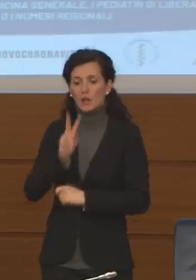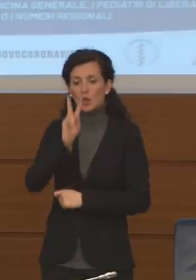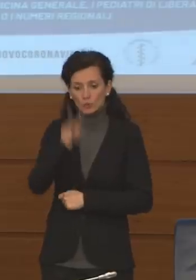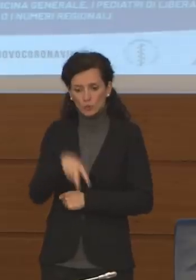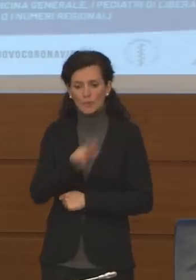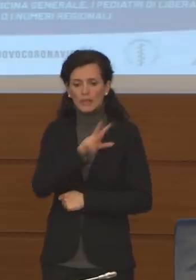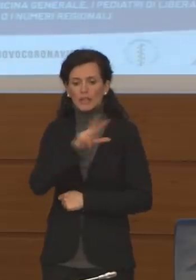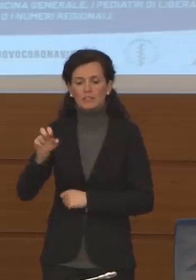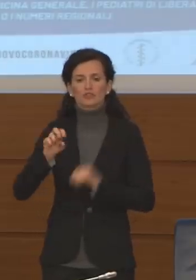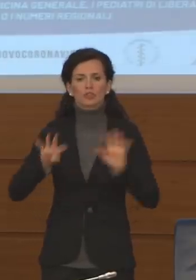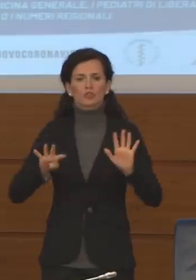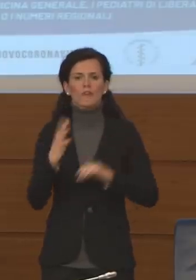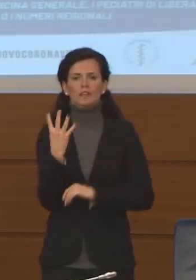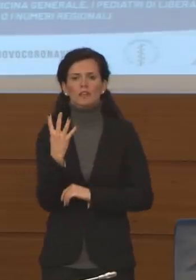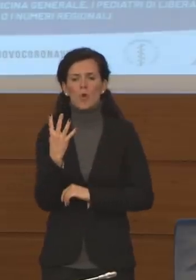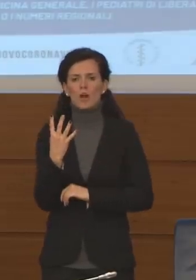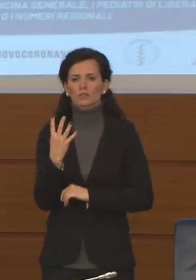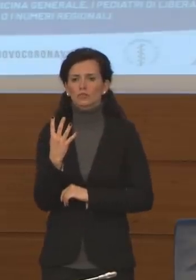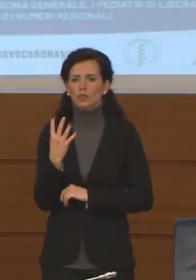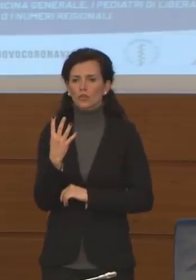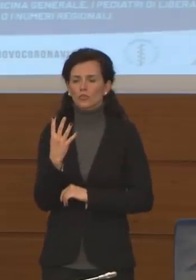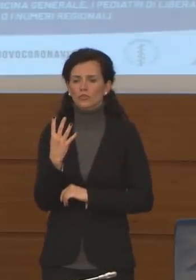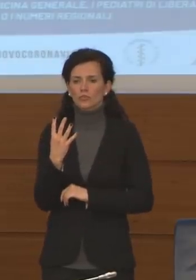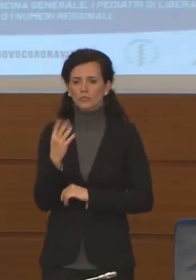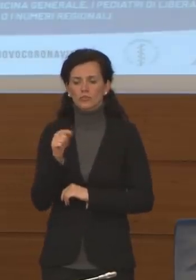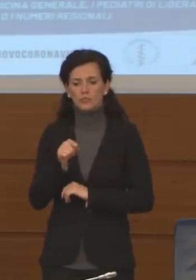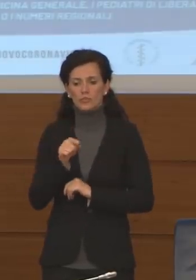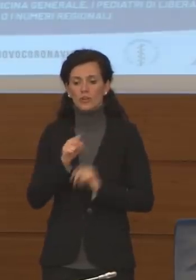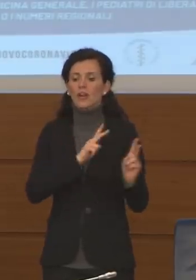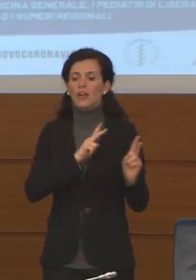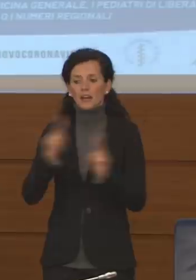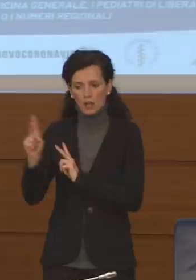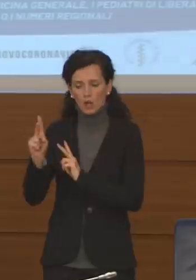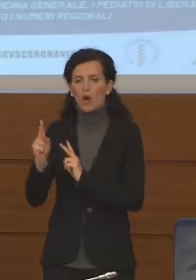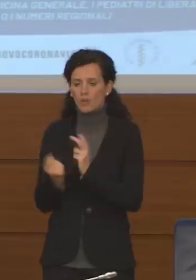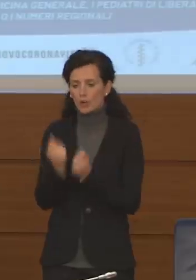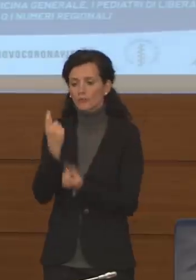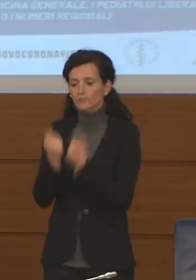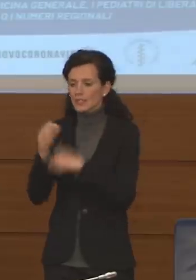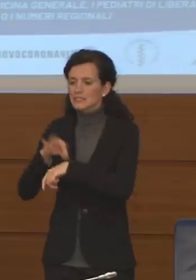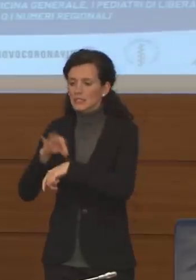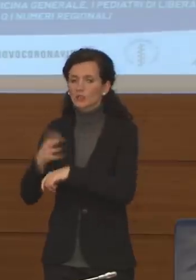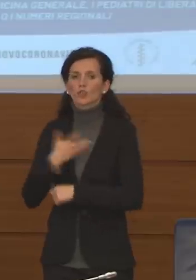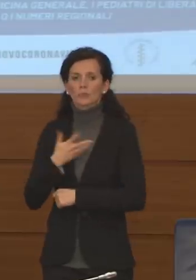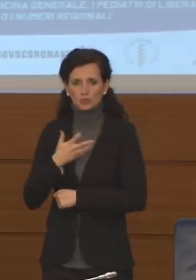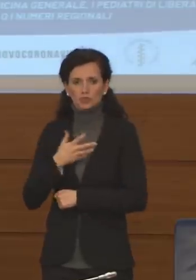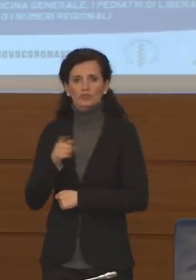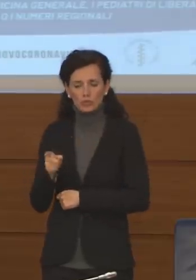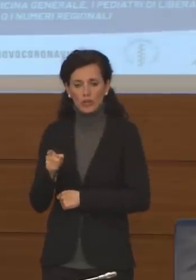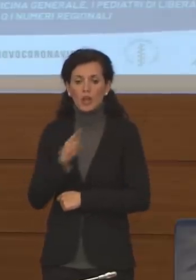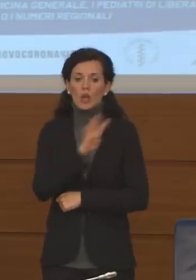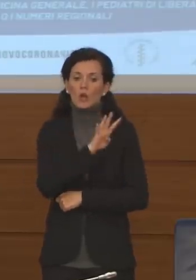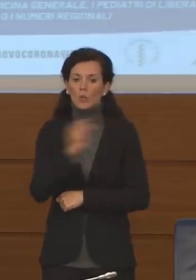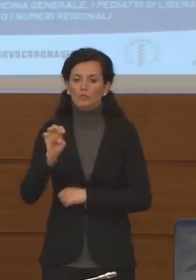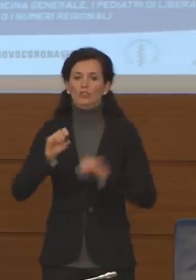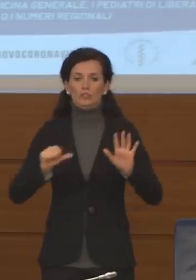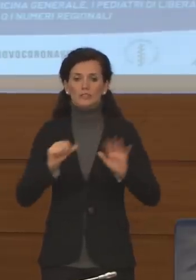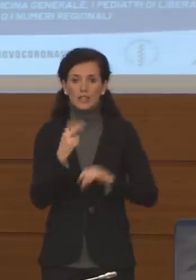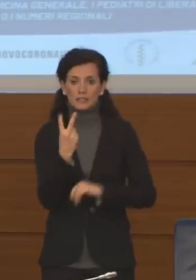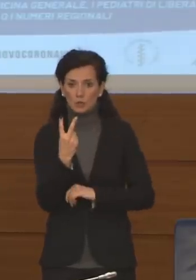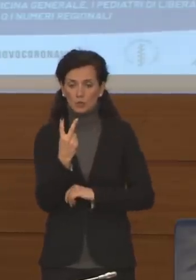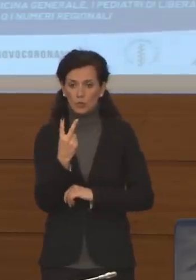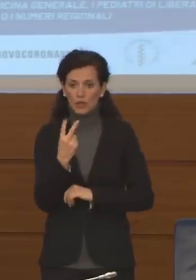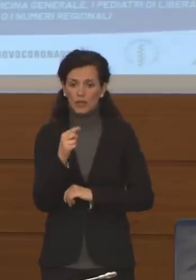2394 sono ricoverati con sintomi e 462